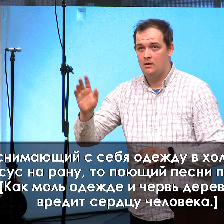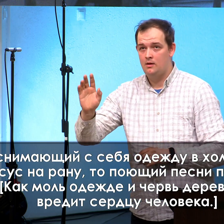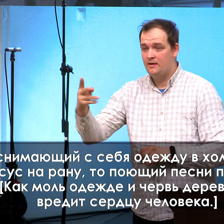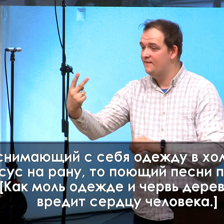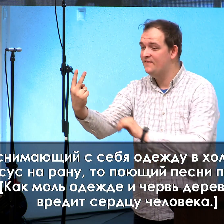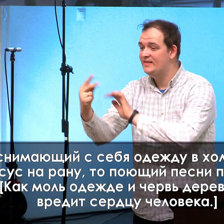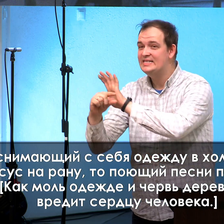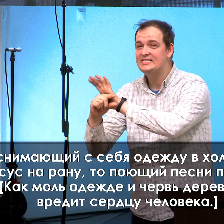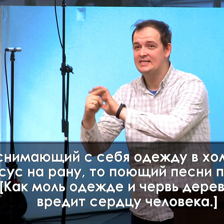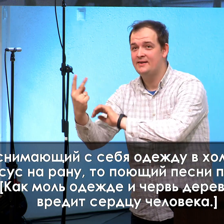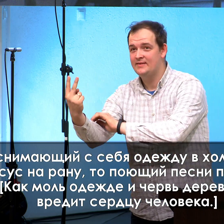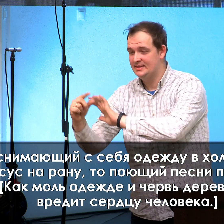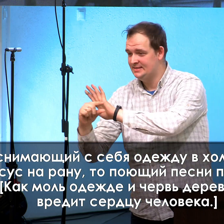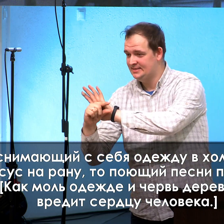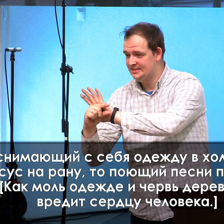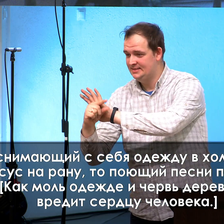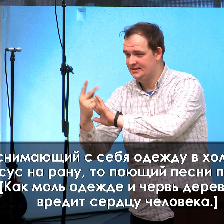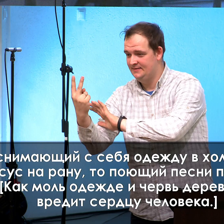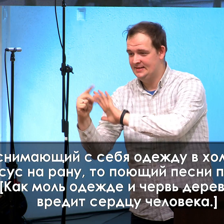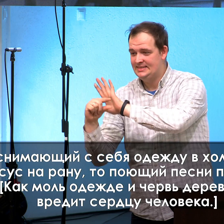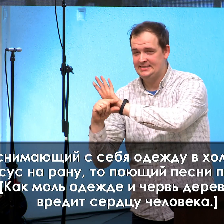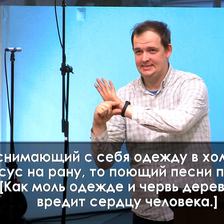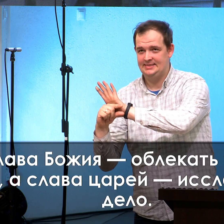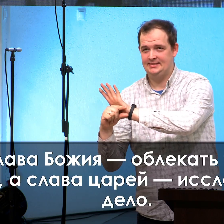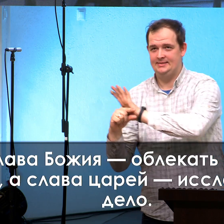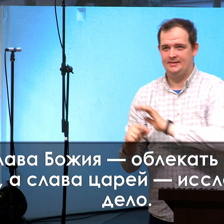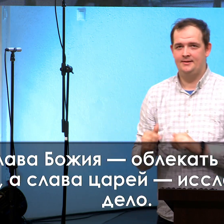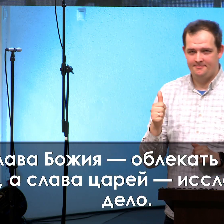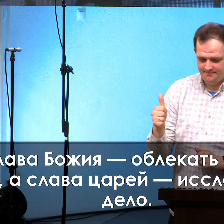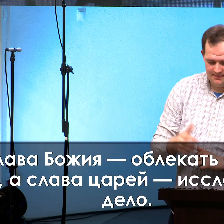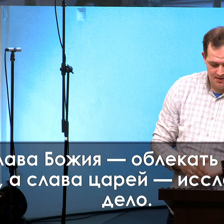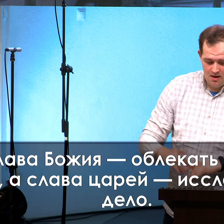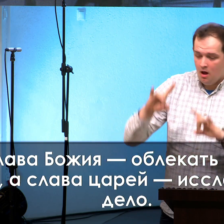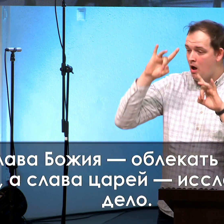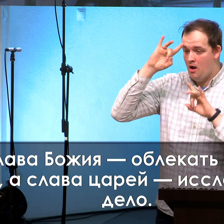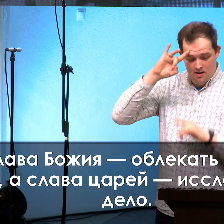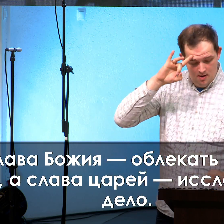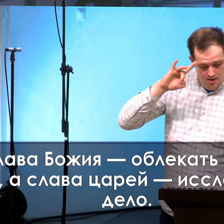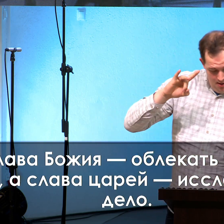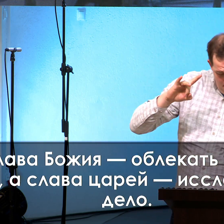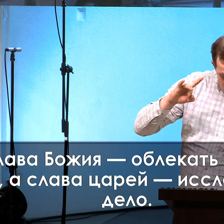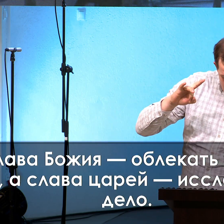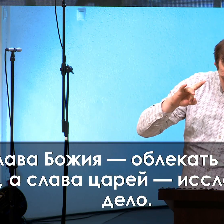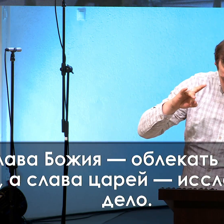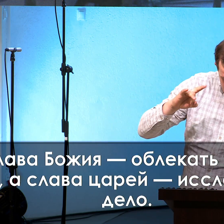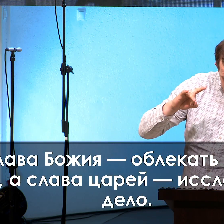Извиняюсь, 2 стих, 25 глава, 2 стих.